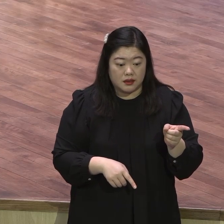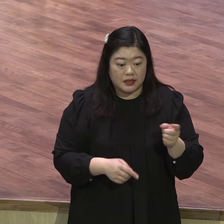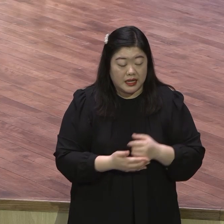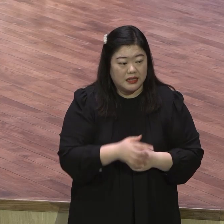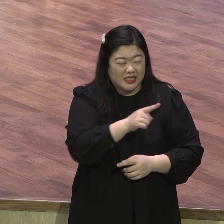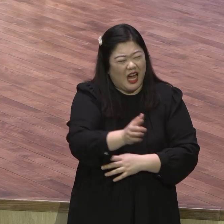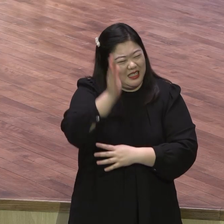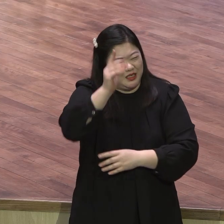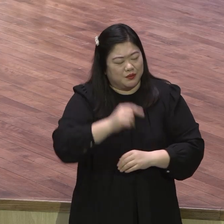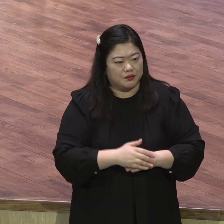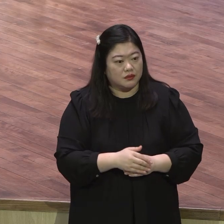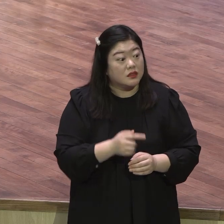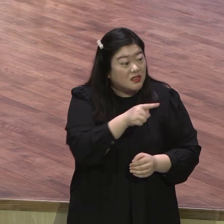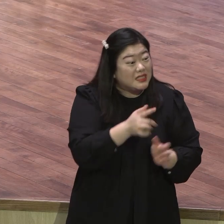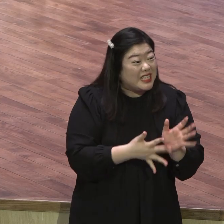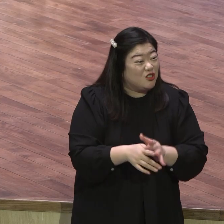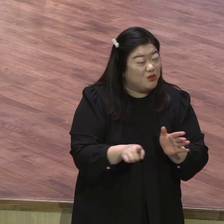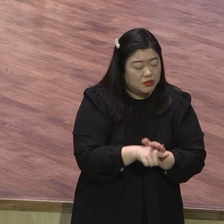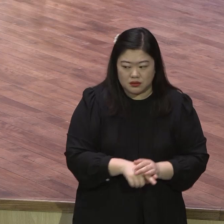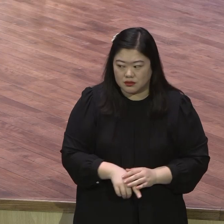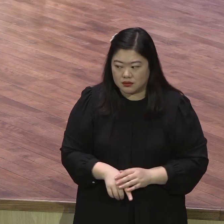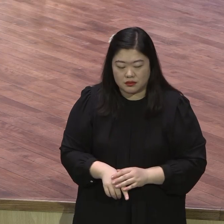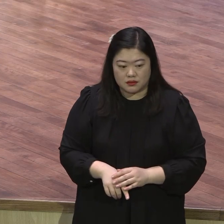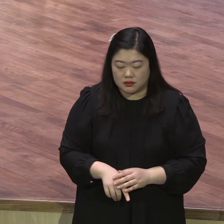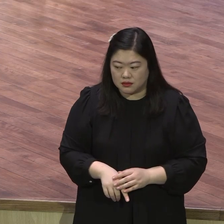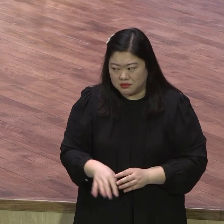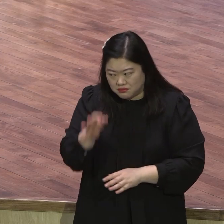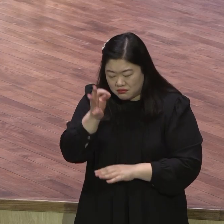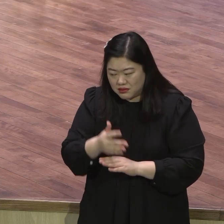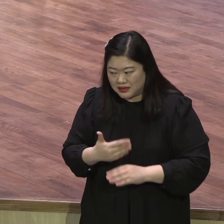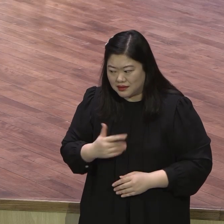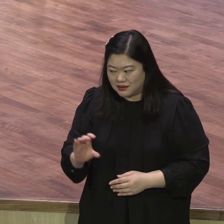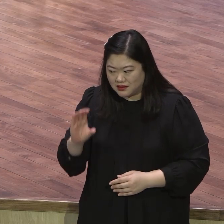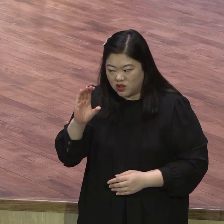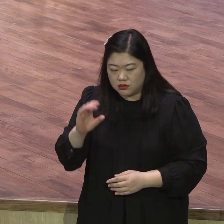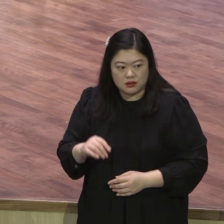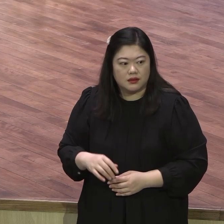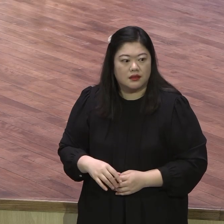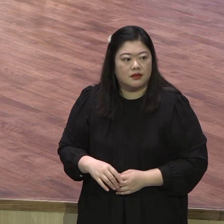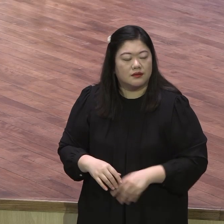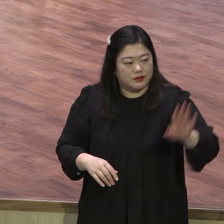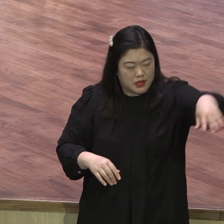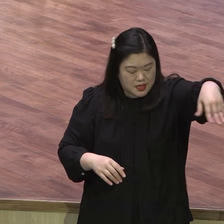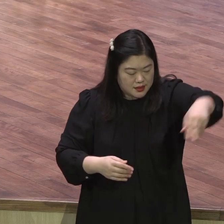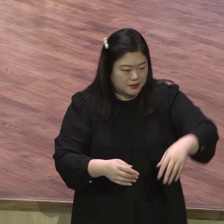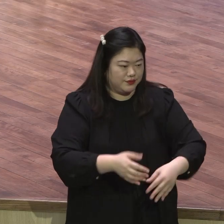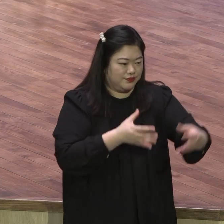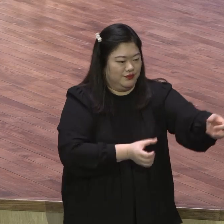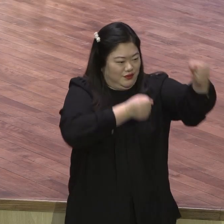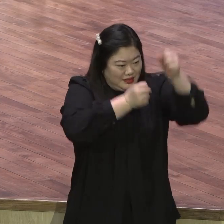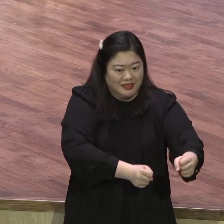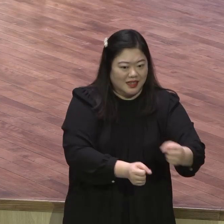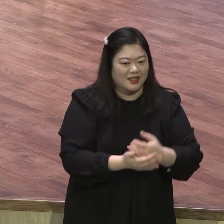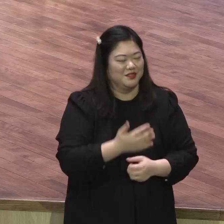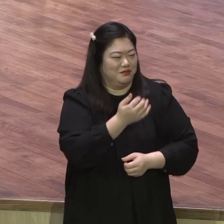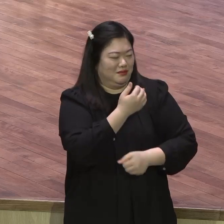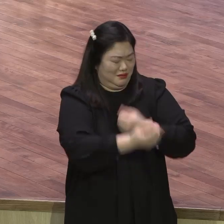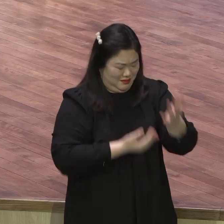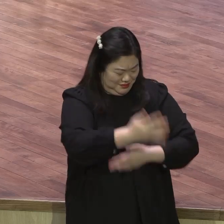했더니 자기는 천주교 나 덮여있잖아요. 그래 영접하자. 영접